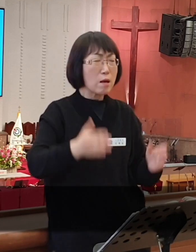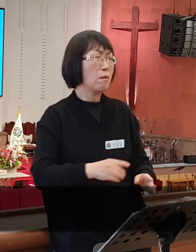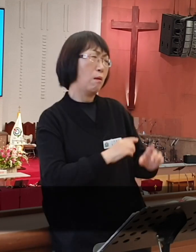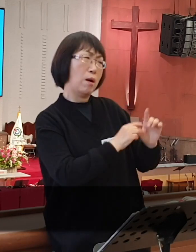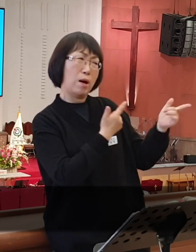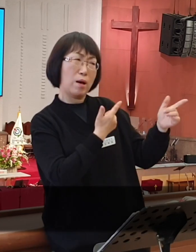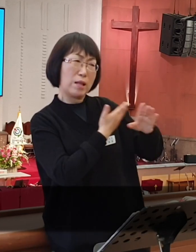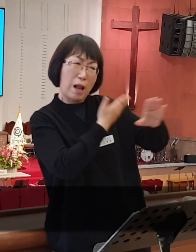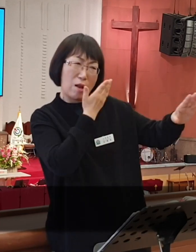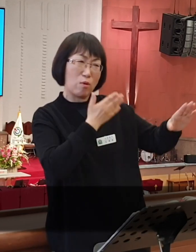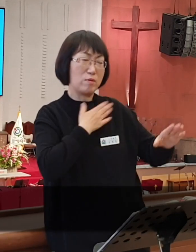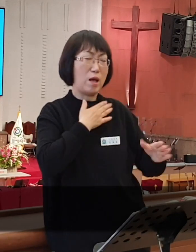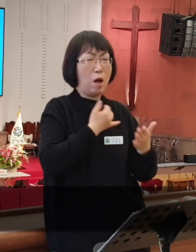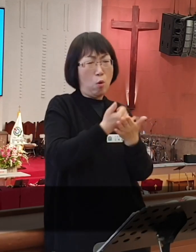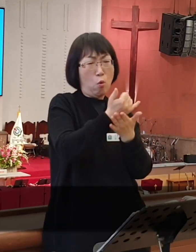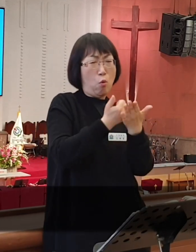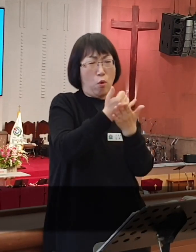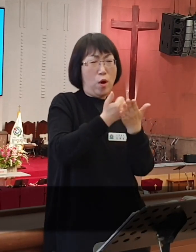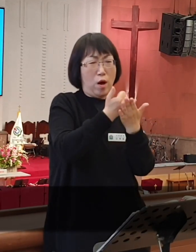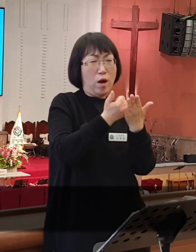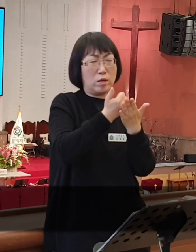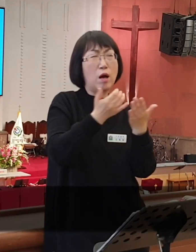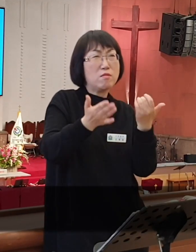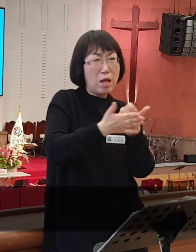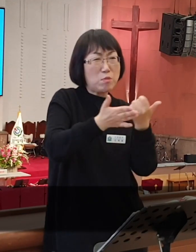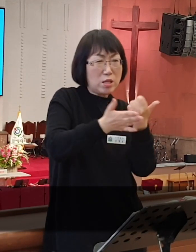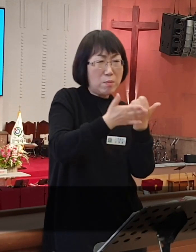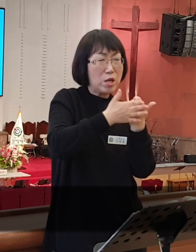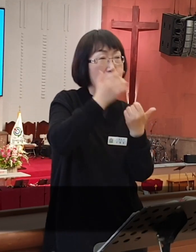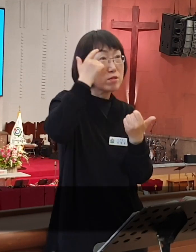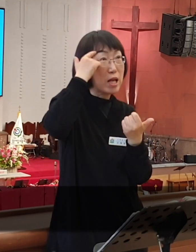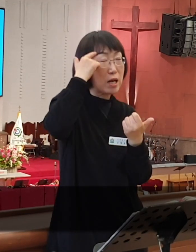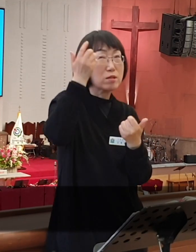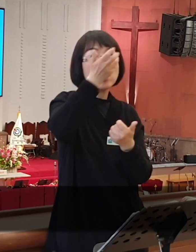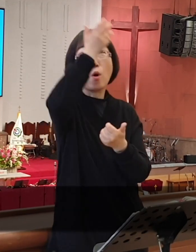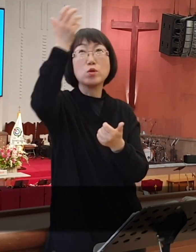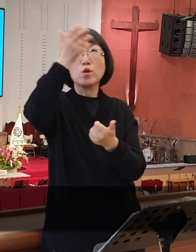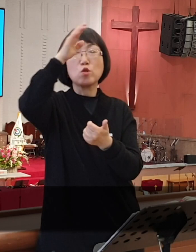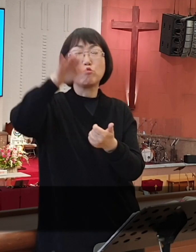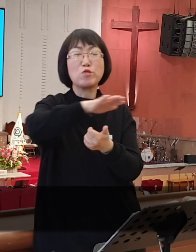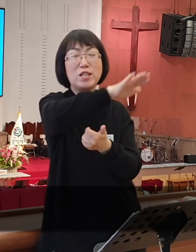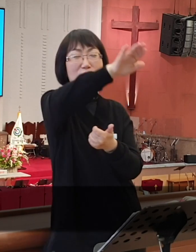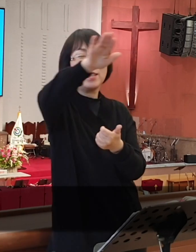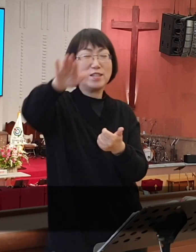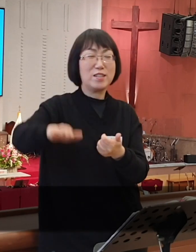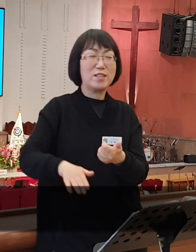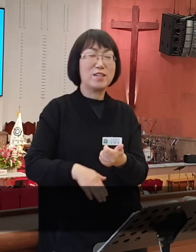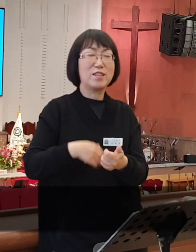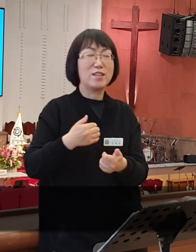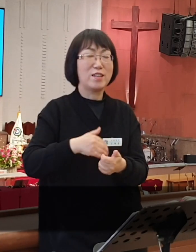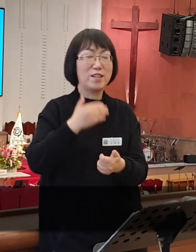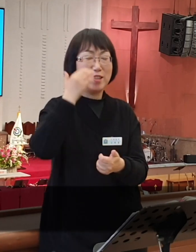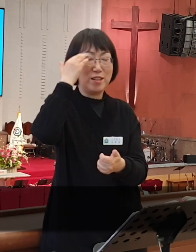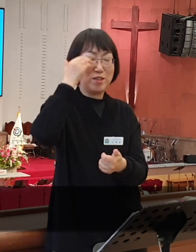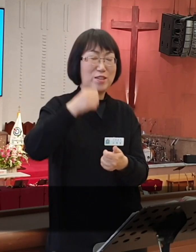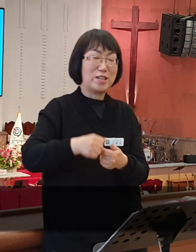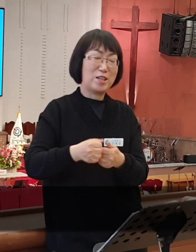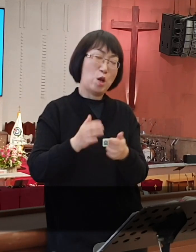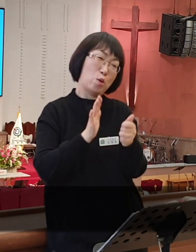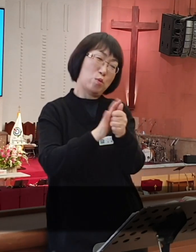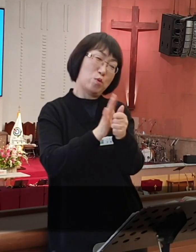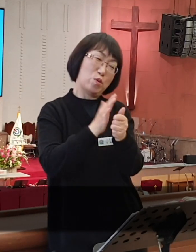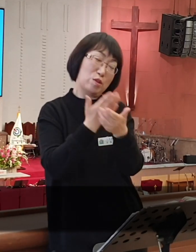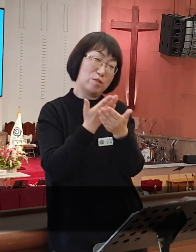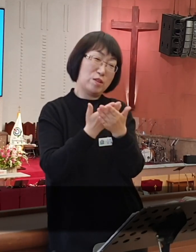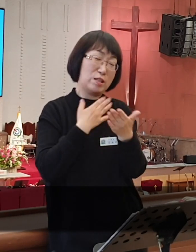것 같고 내가 고아이기 때문에 이런 것 같다는 생각은 성령께서 우리를 어떻게 건드리시기 시작한 거예요. 난